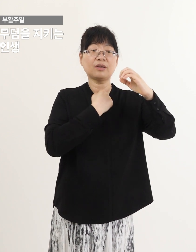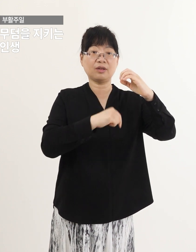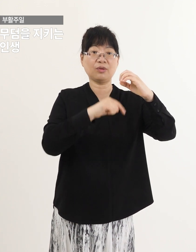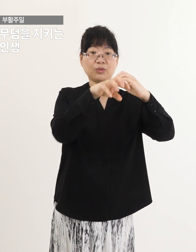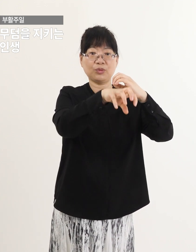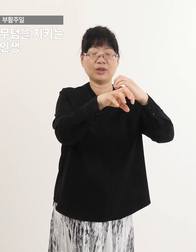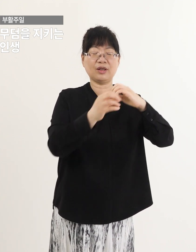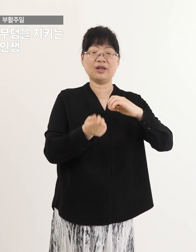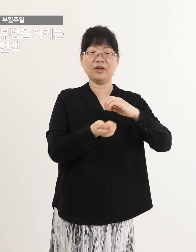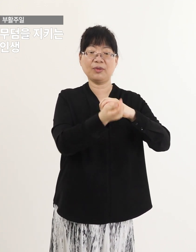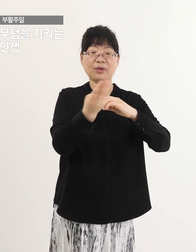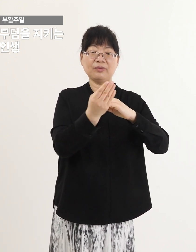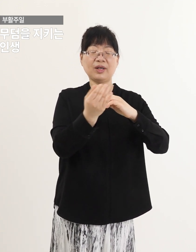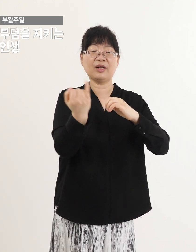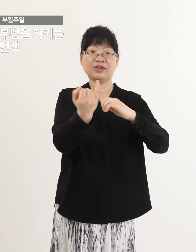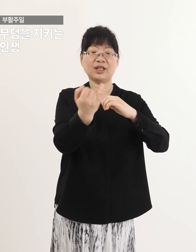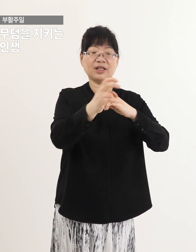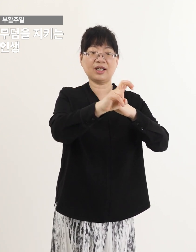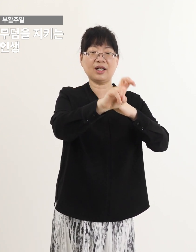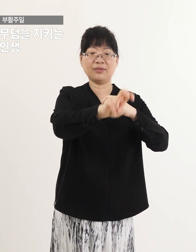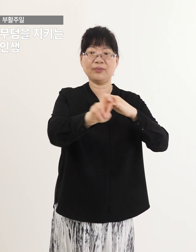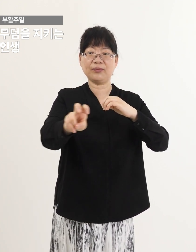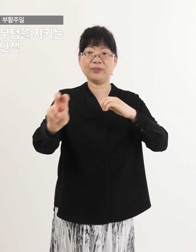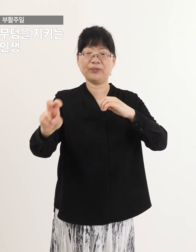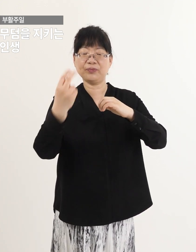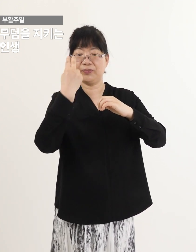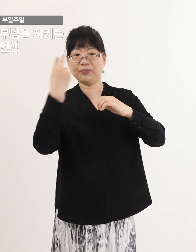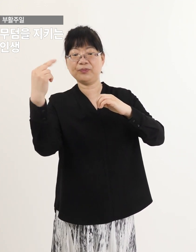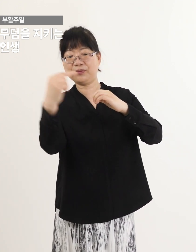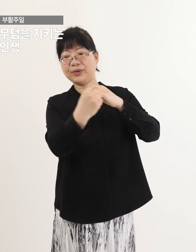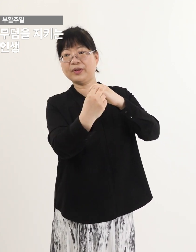주시하고 있었어요. 자, 그런데